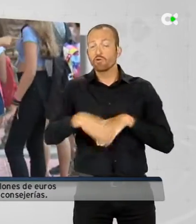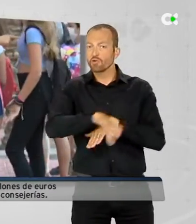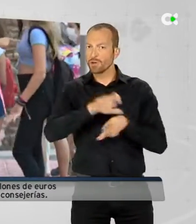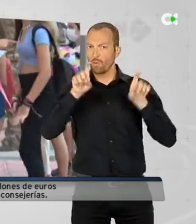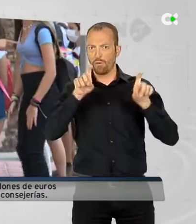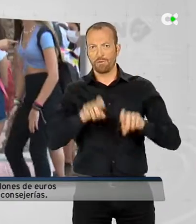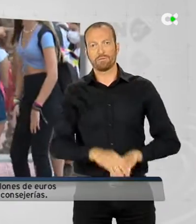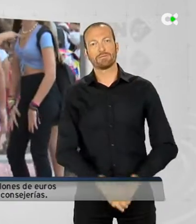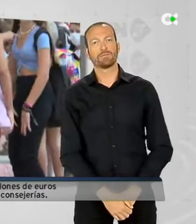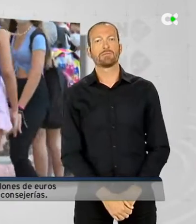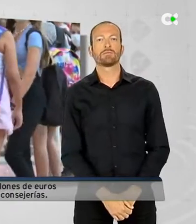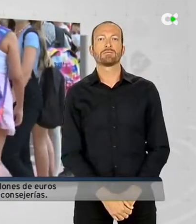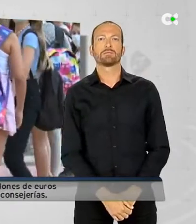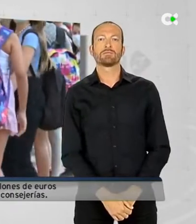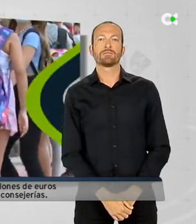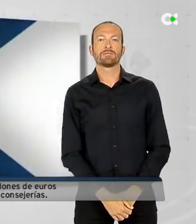Consejería.